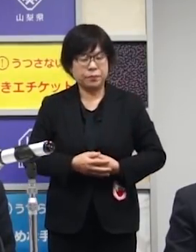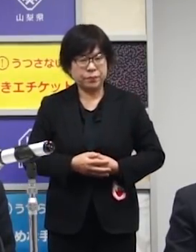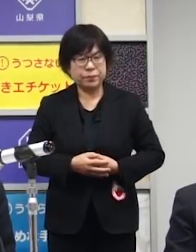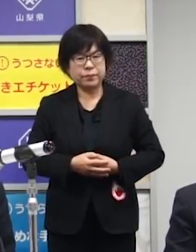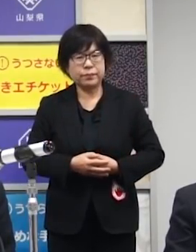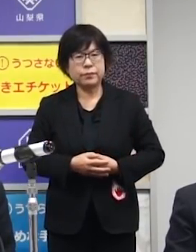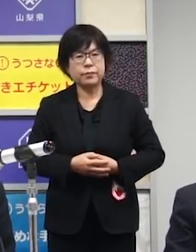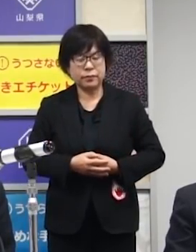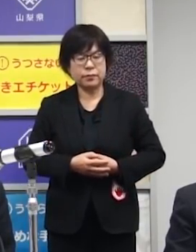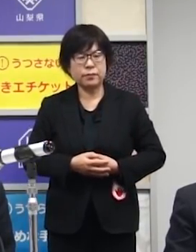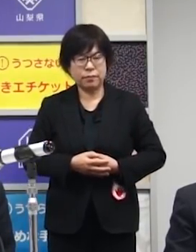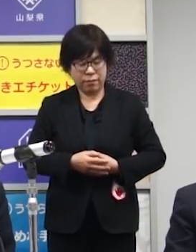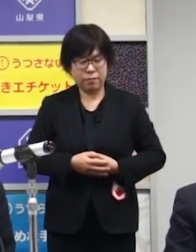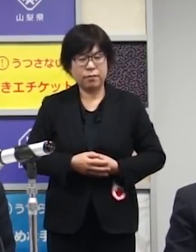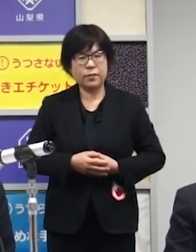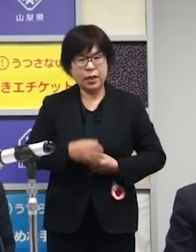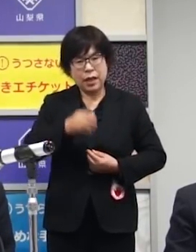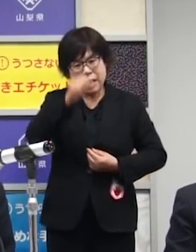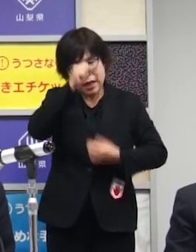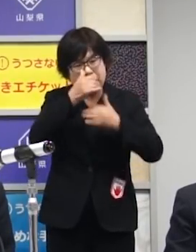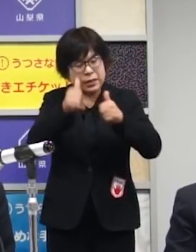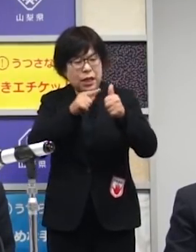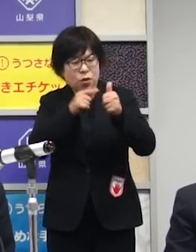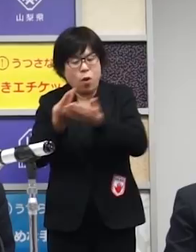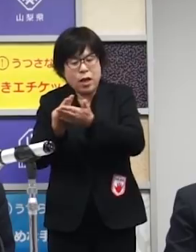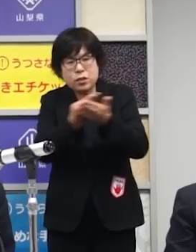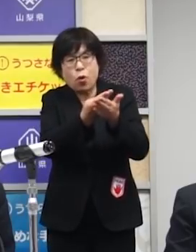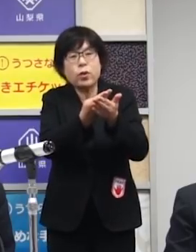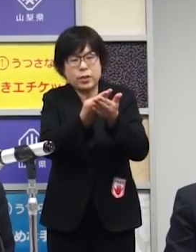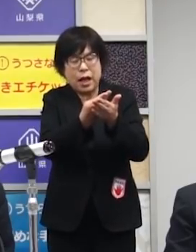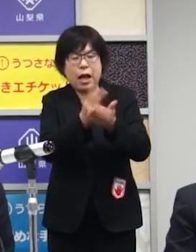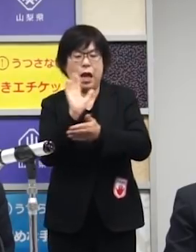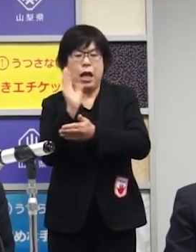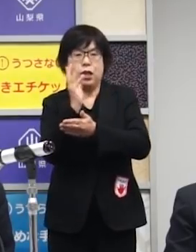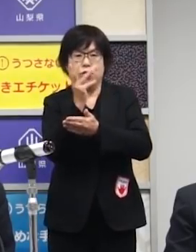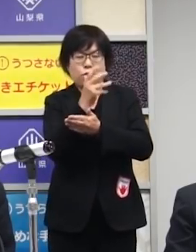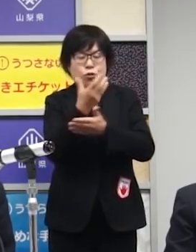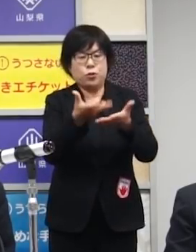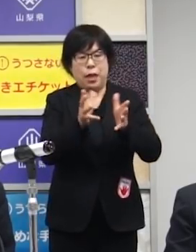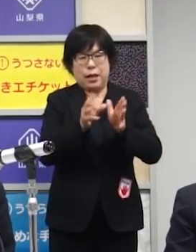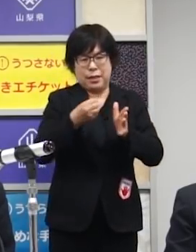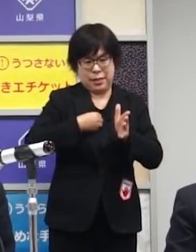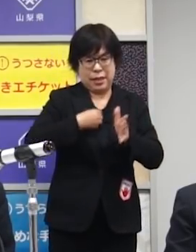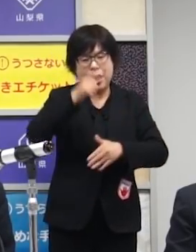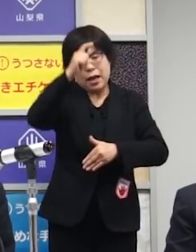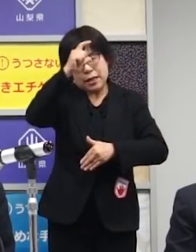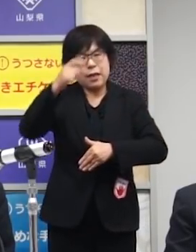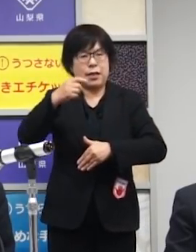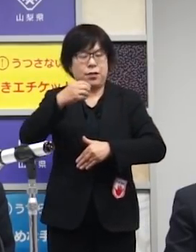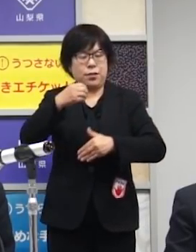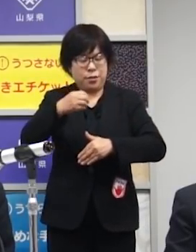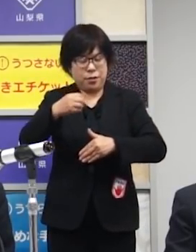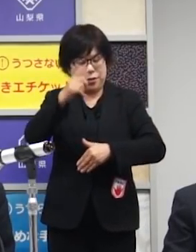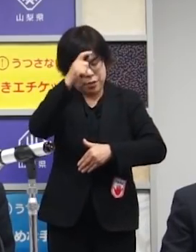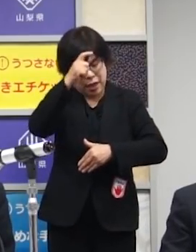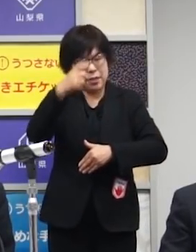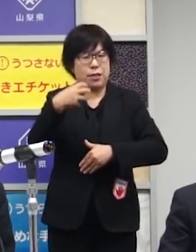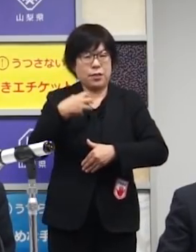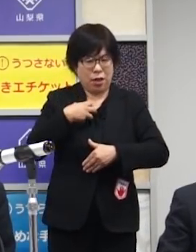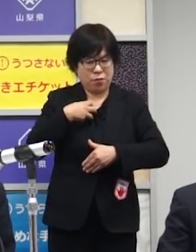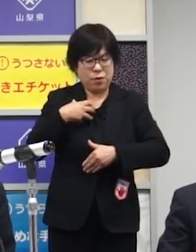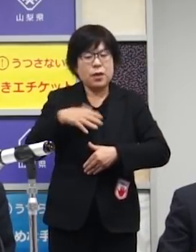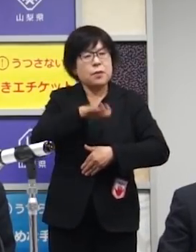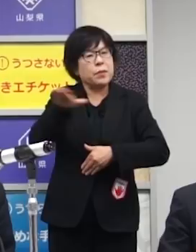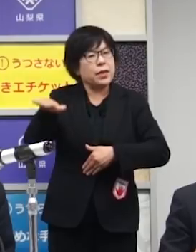また患者の搬送等に対応した救急隊員や警察官は全員が感染防止のためのマス